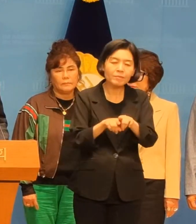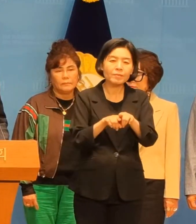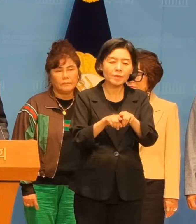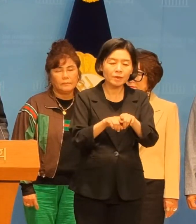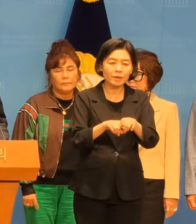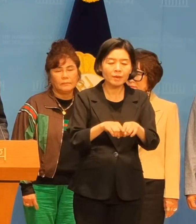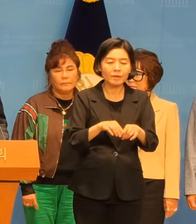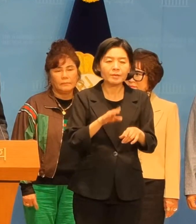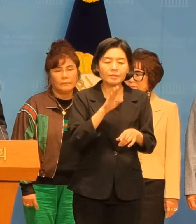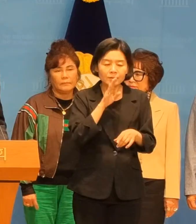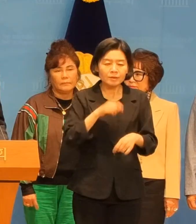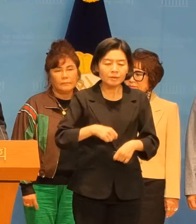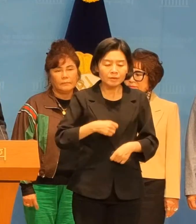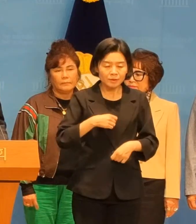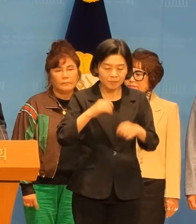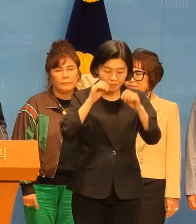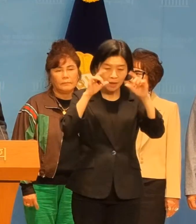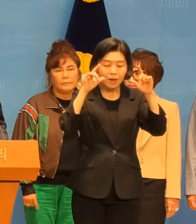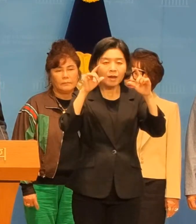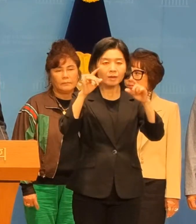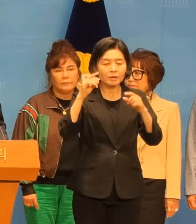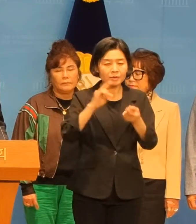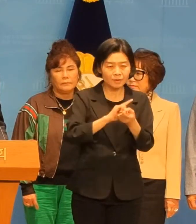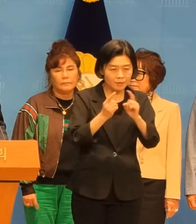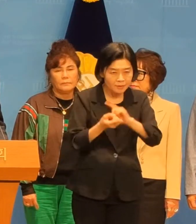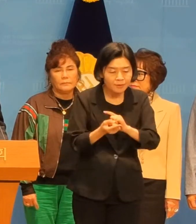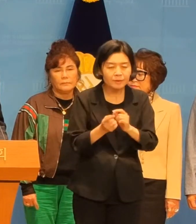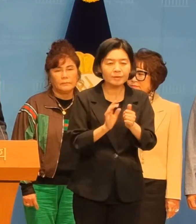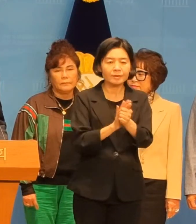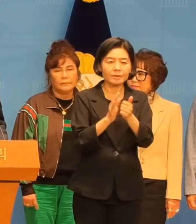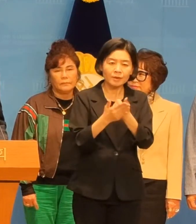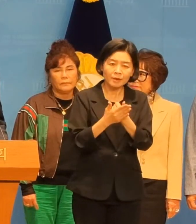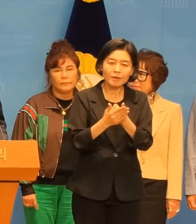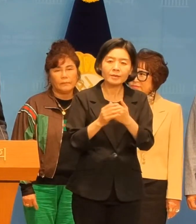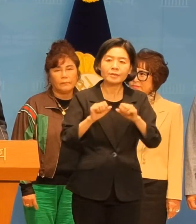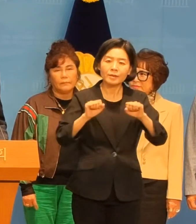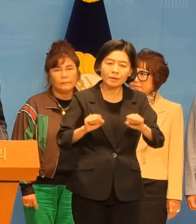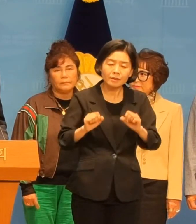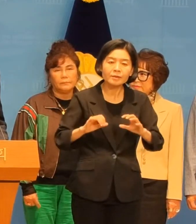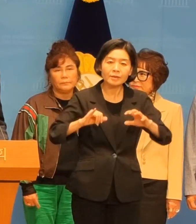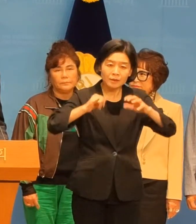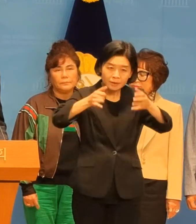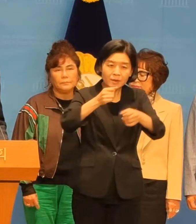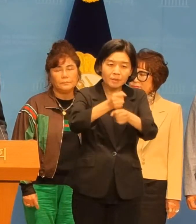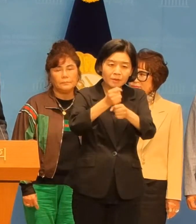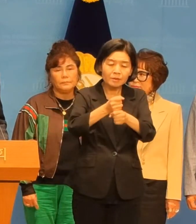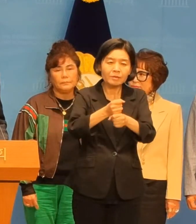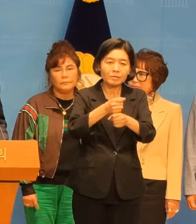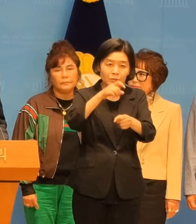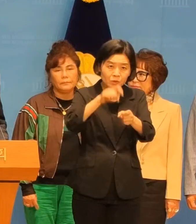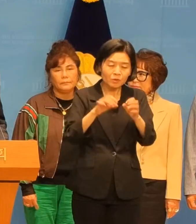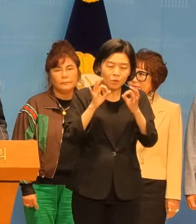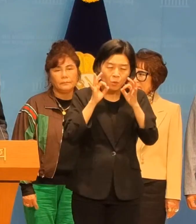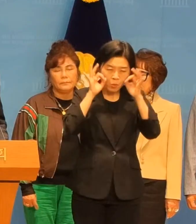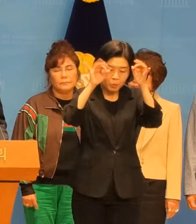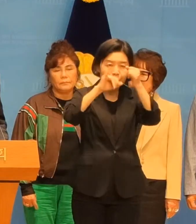깨달음과 상생의 세상을 만들어가는 데 최선을 다할 것입니다.